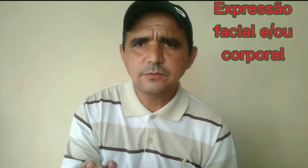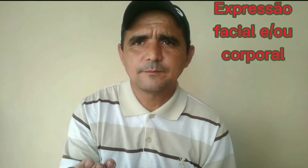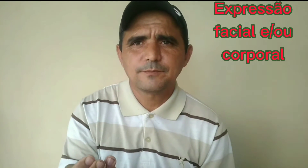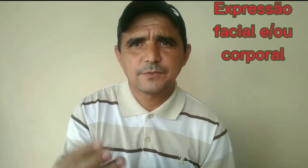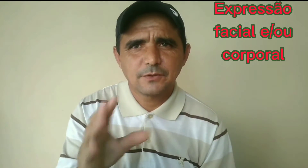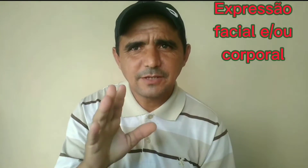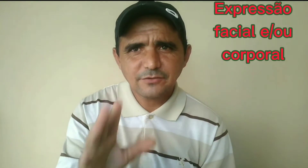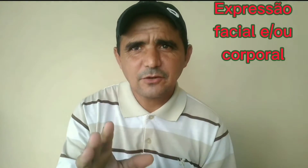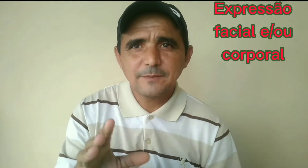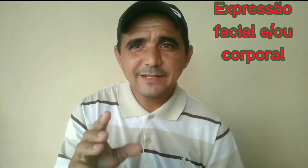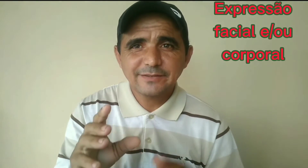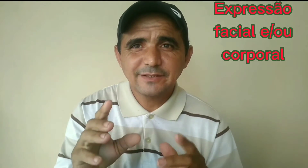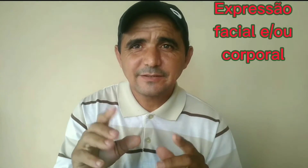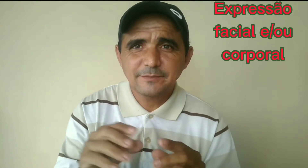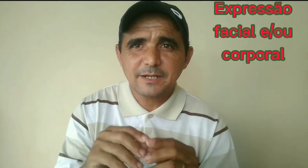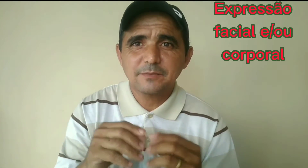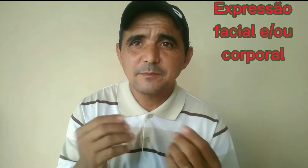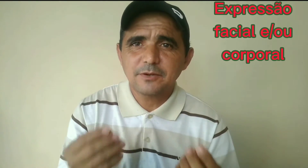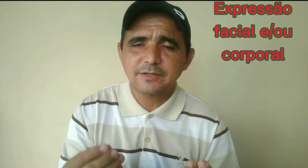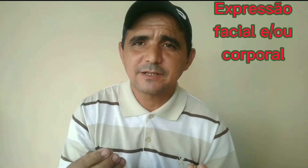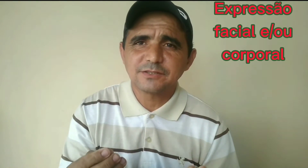80%, olha só como é que esse parâmetro é importante,